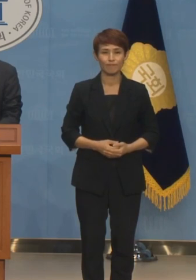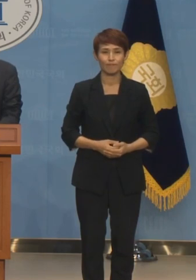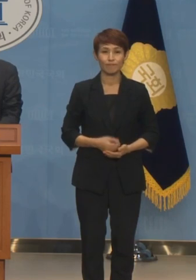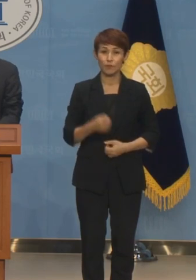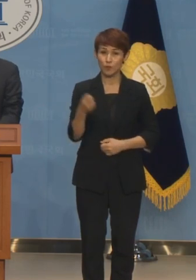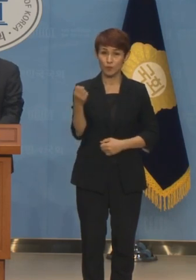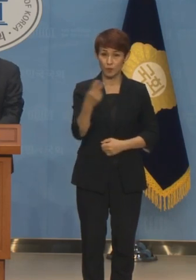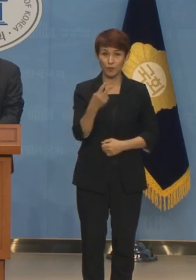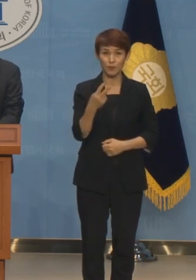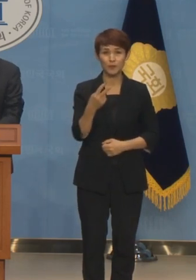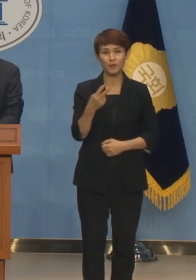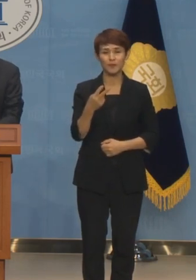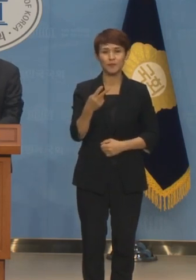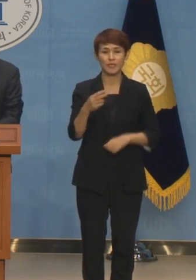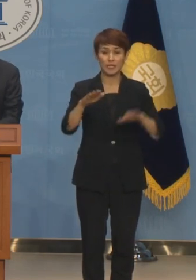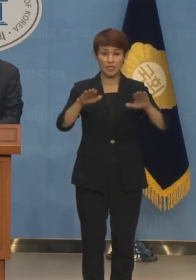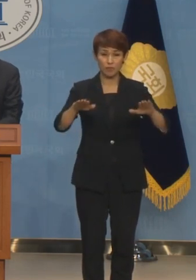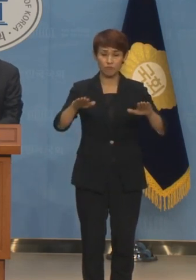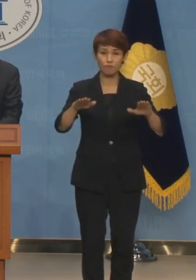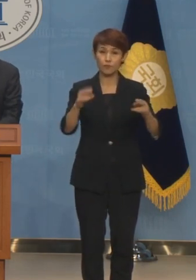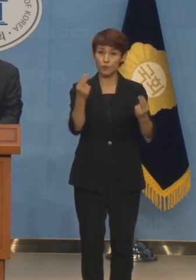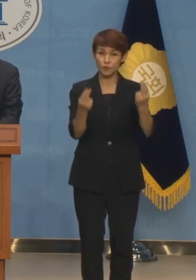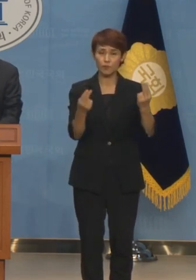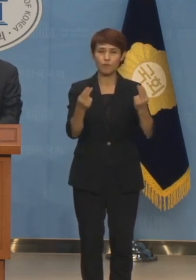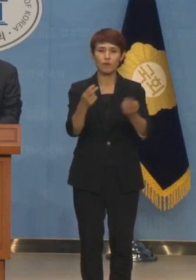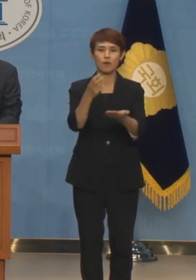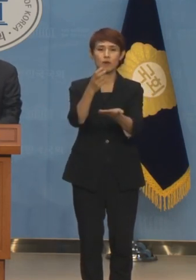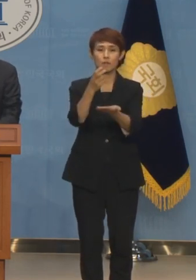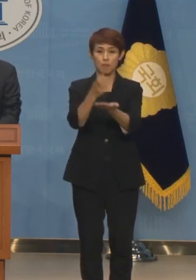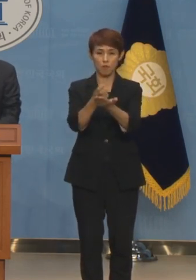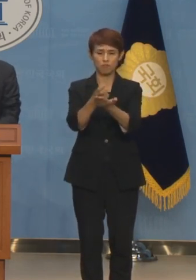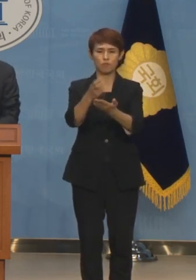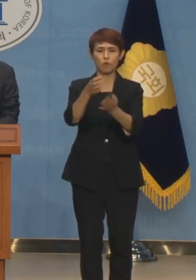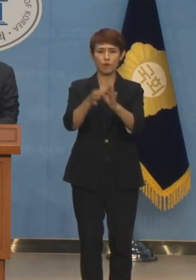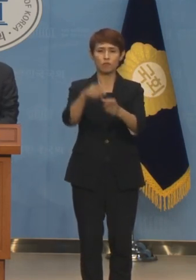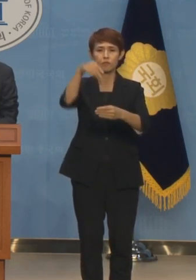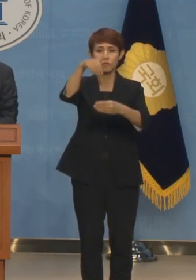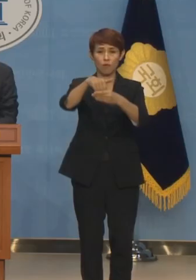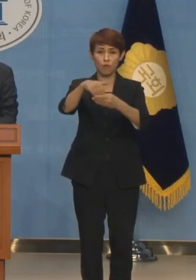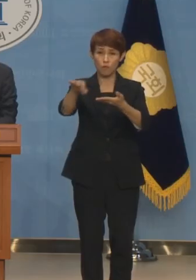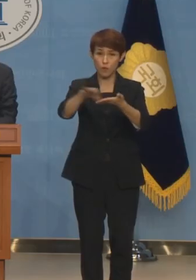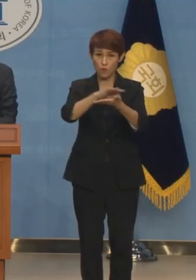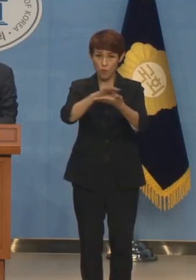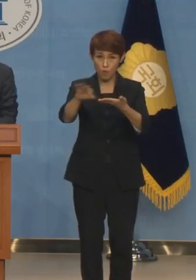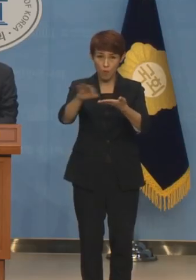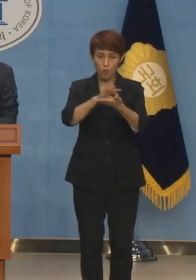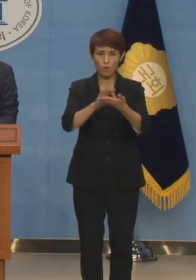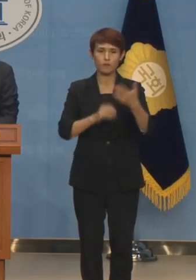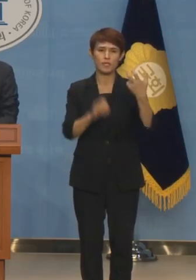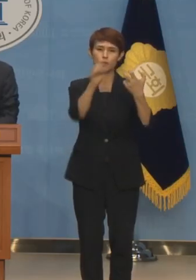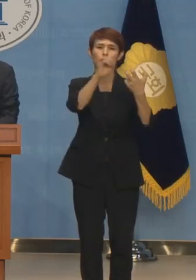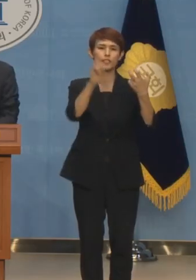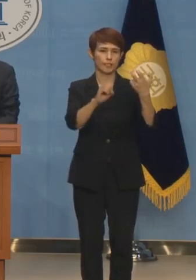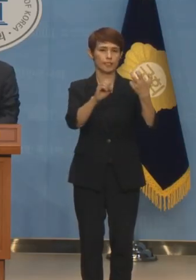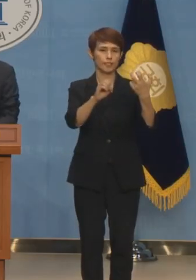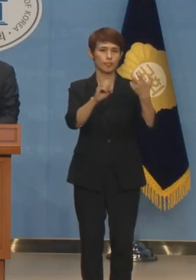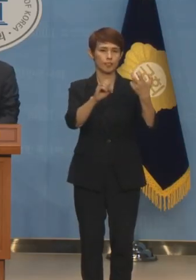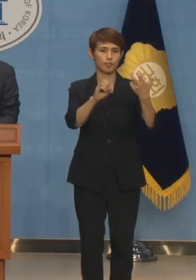함께 지금에 비해서 법정 선거 비용 한도액을 약 70%